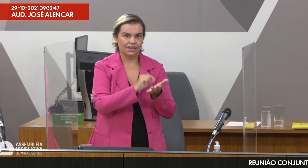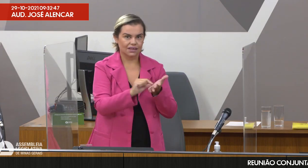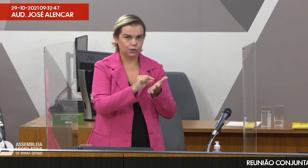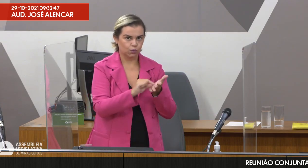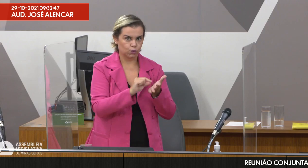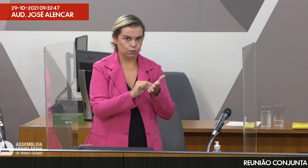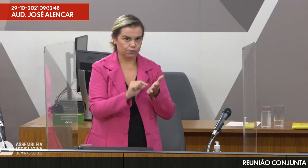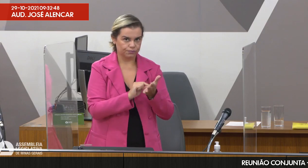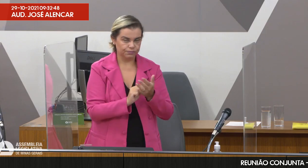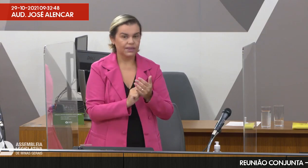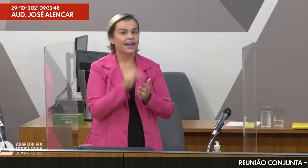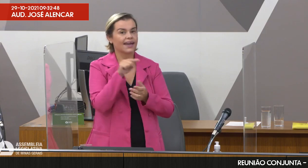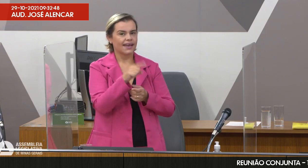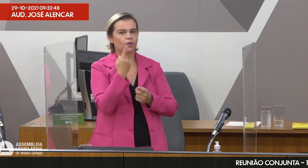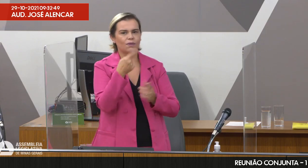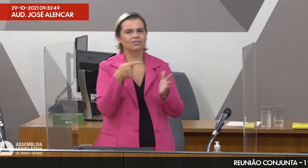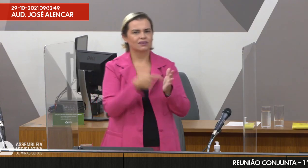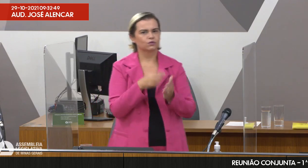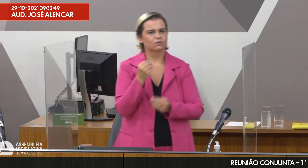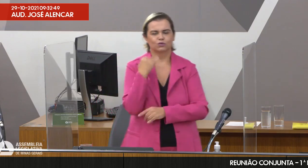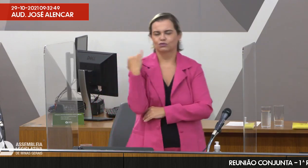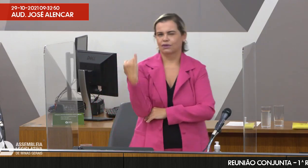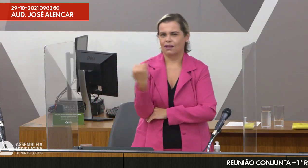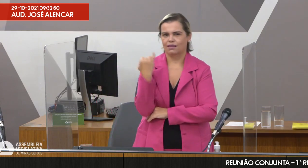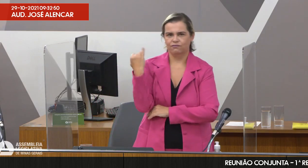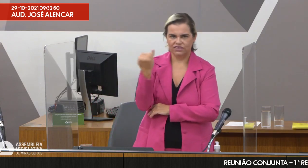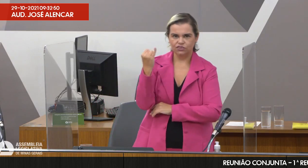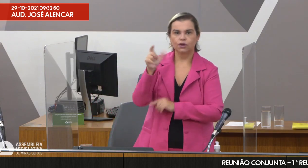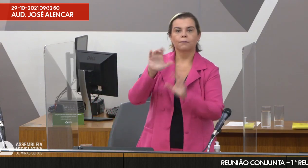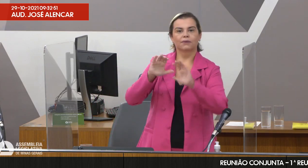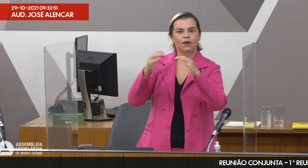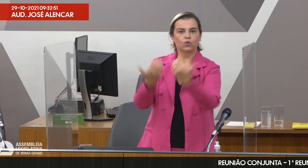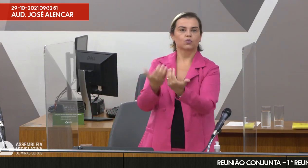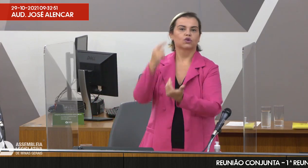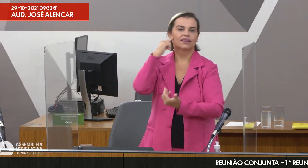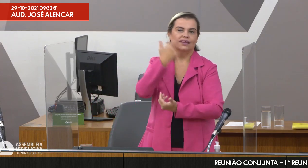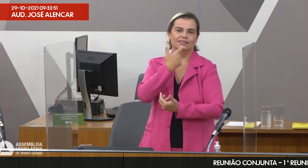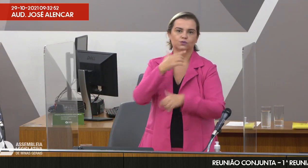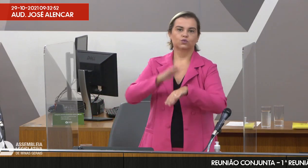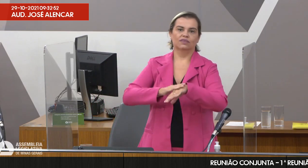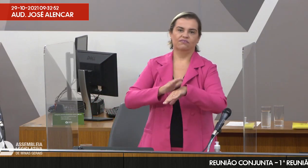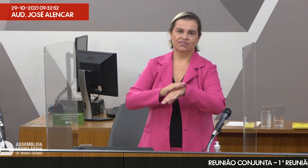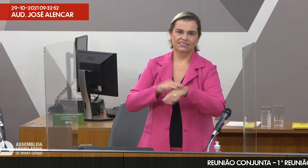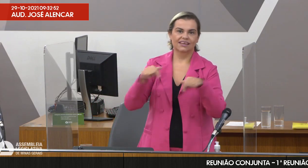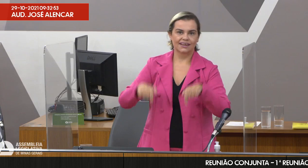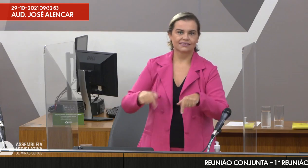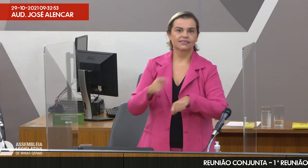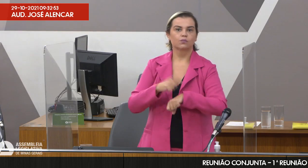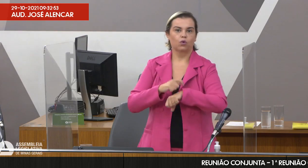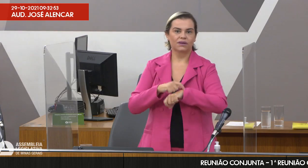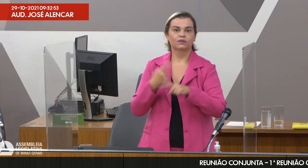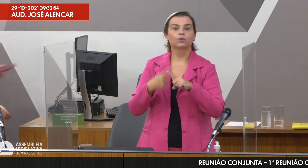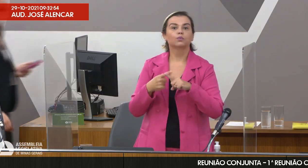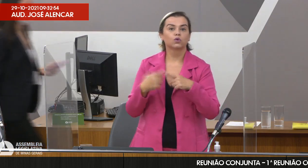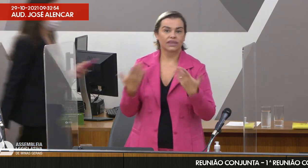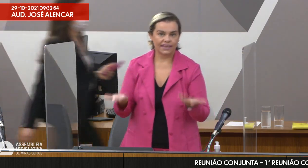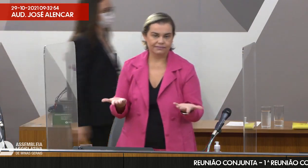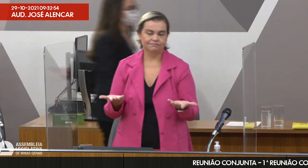por meio do aplicativo Direitos Humanos Brasil ou pelo site da Ouvidoria. Temos a possibilidade também dessa denúncia ser feita em língua portuguesa